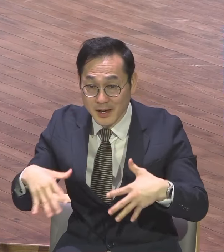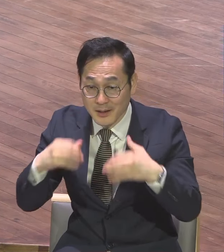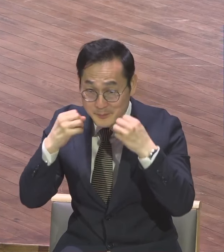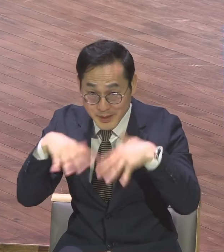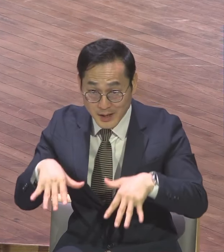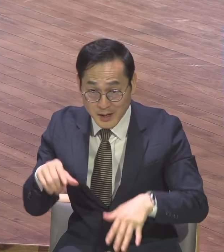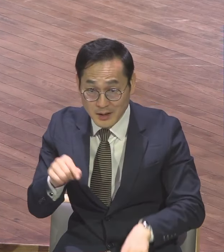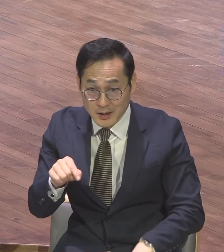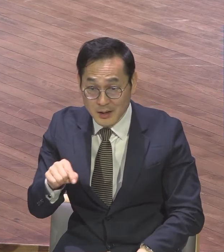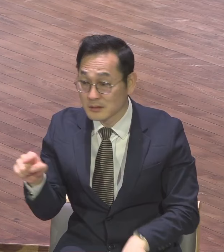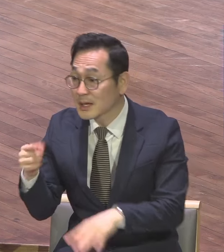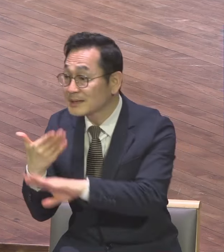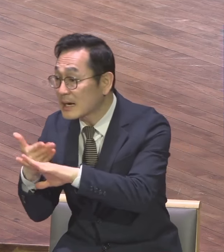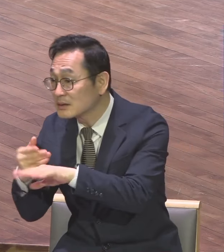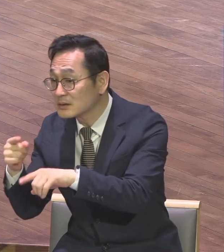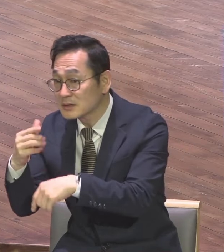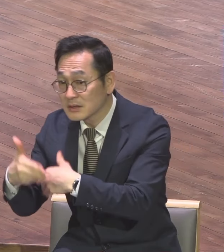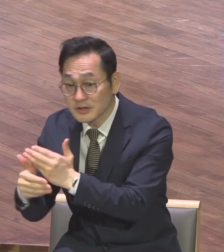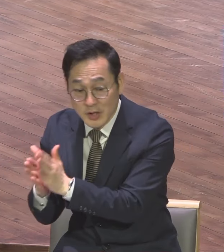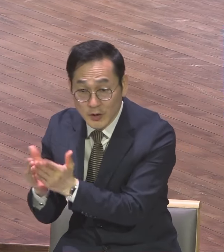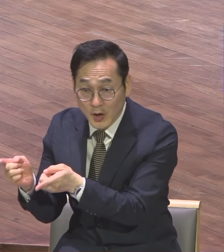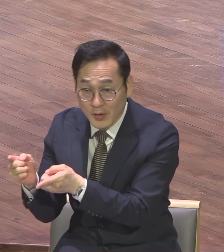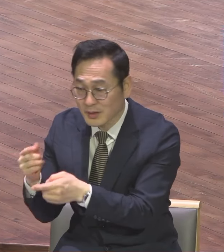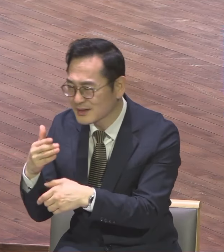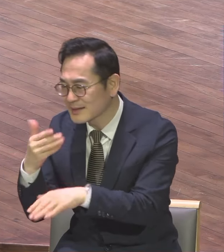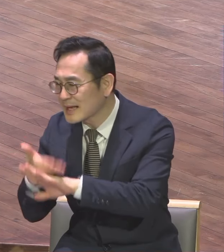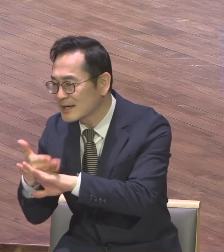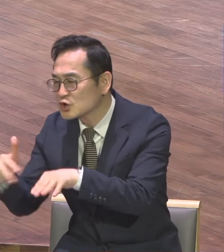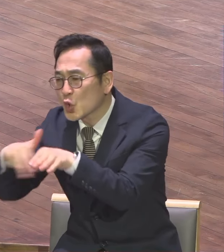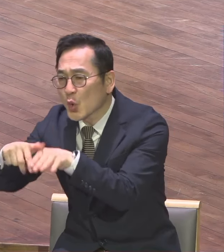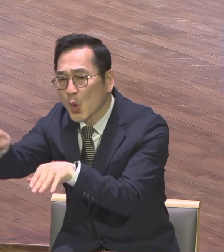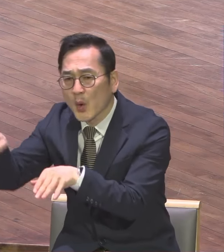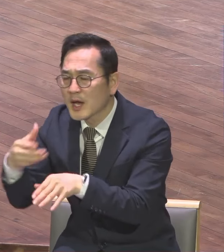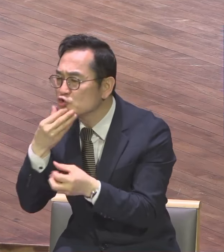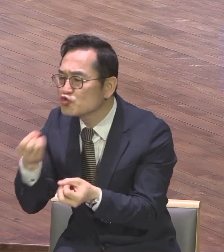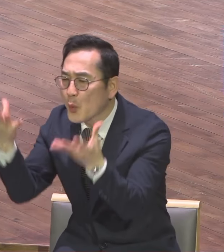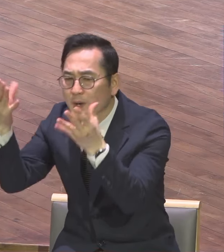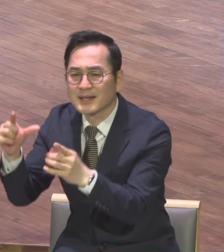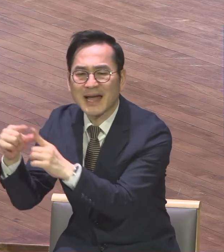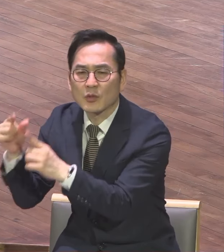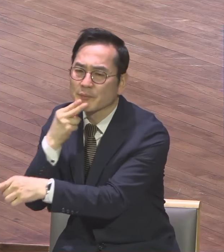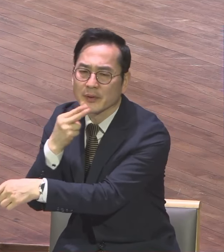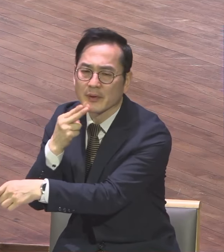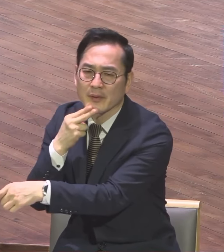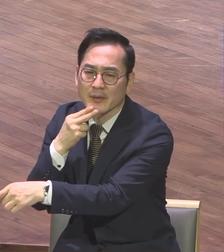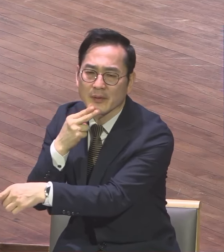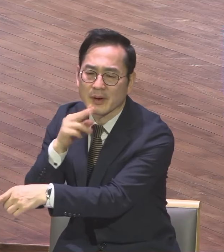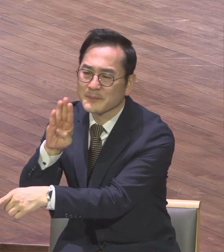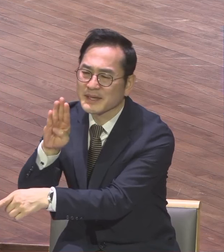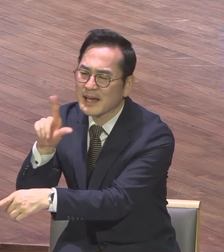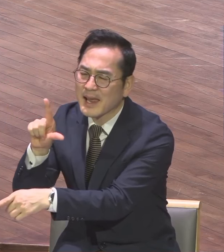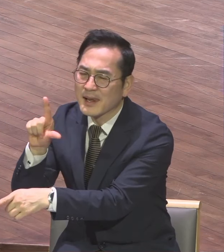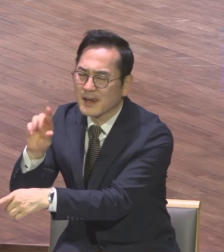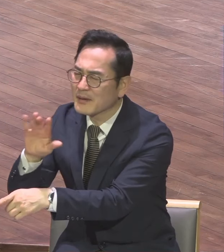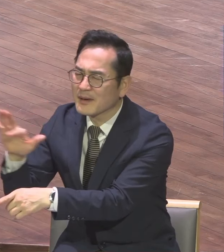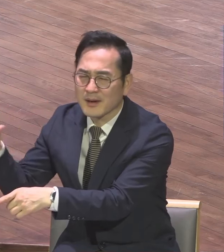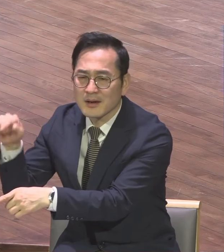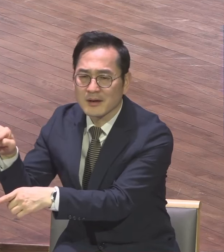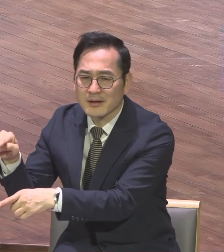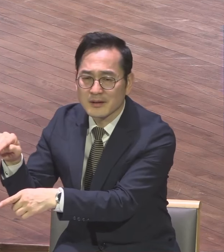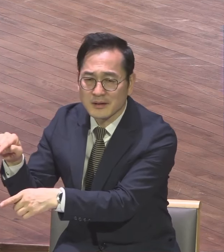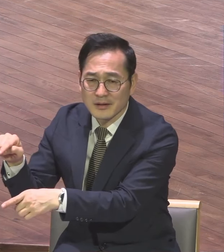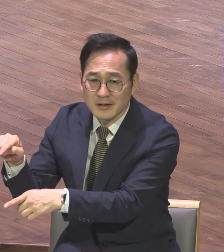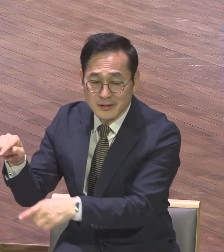축복이란 단어가 없다니까요. 기독교만 갖고 있는 독특한 용어예요. 왜 그런가 하니까 이 단어가 뭐